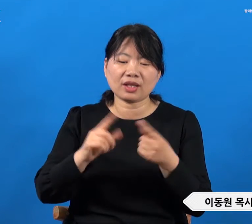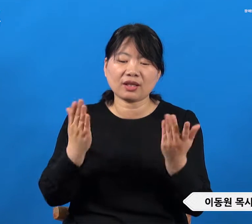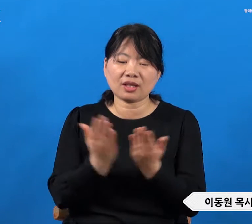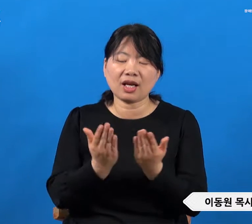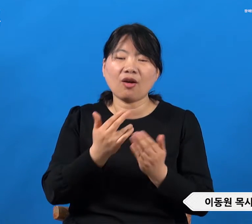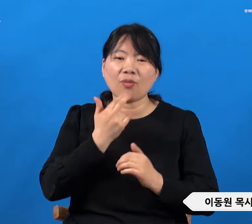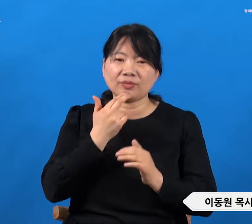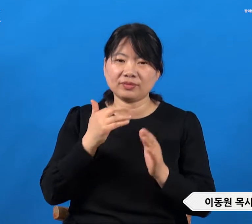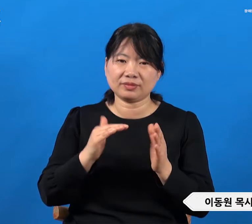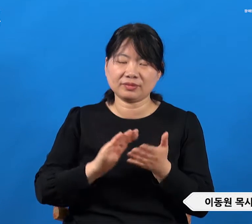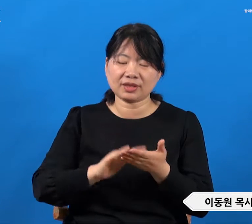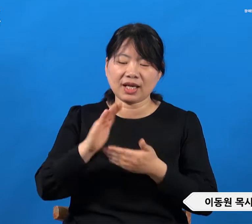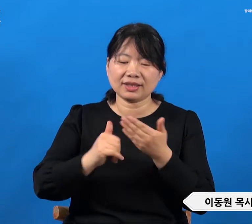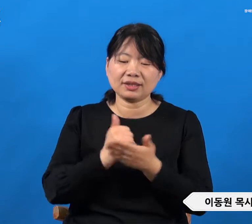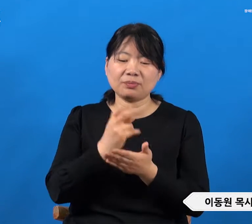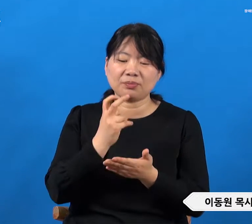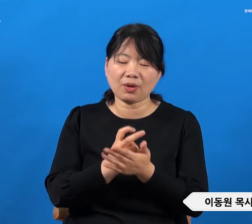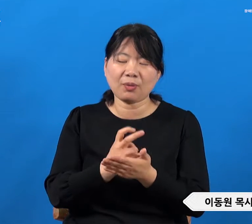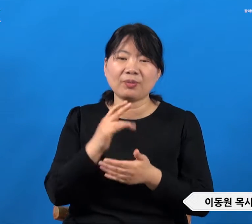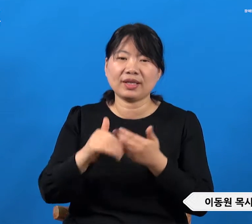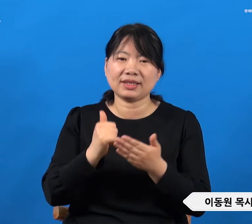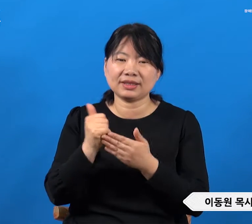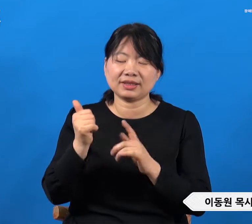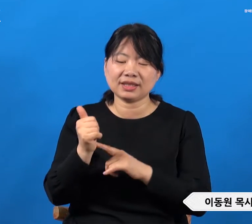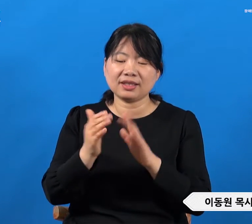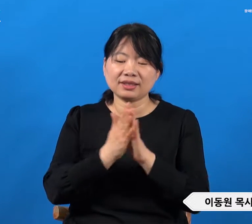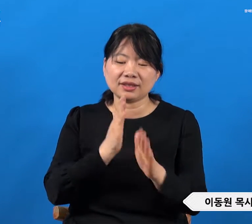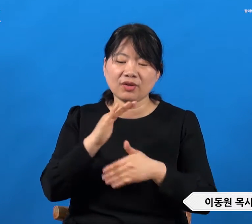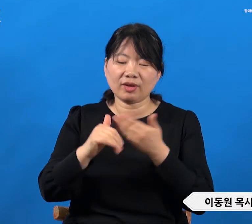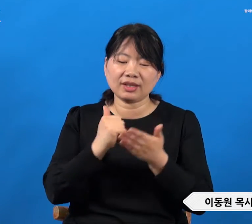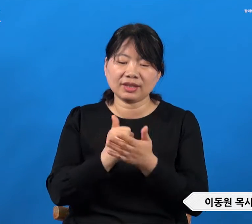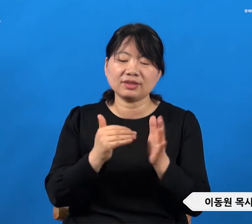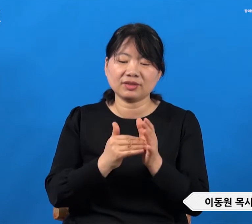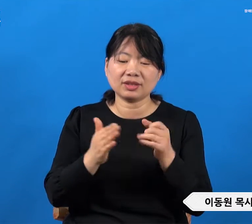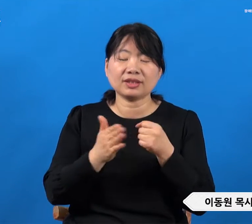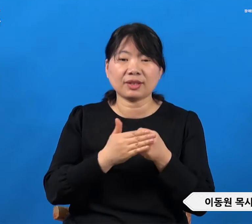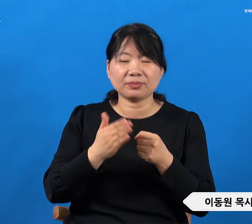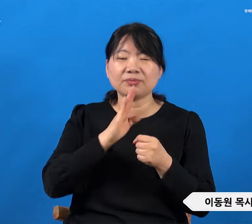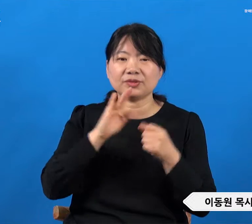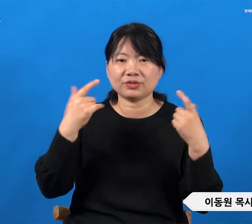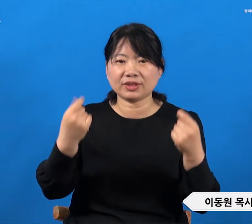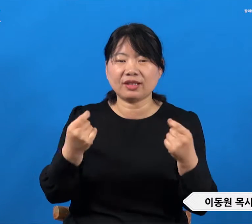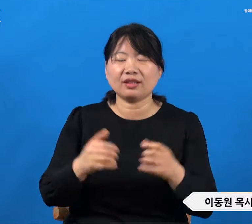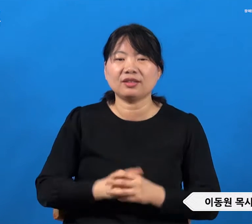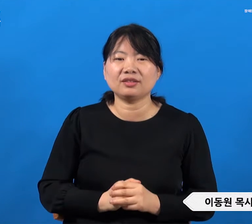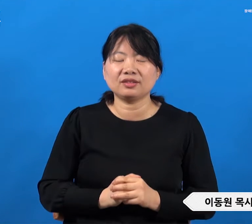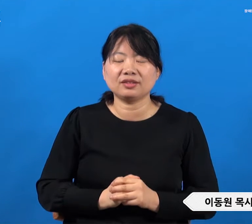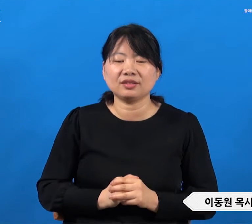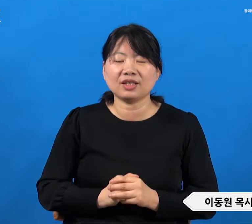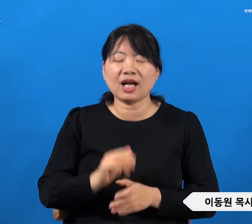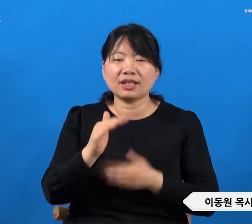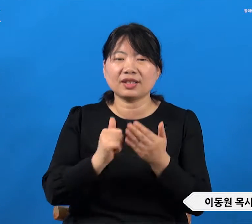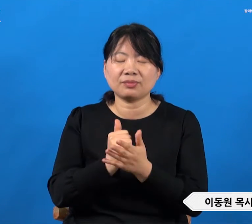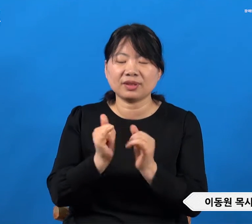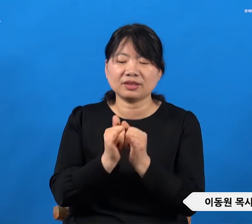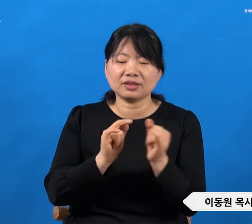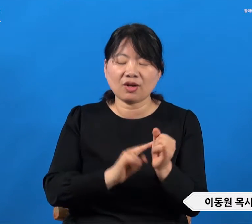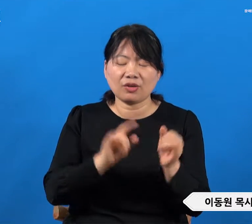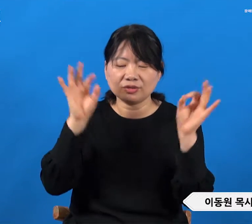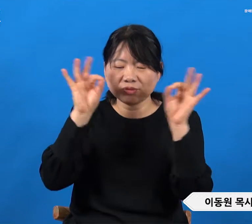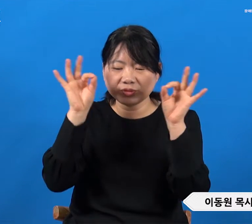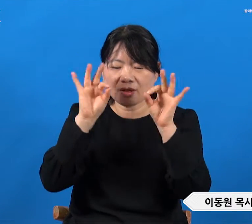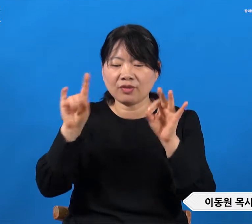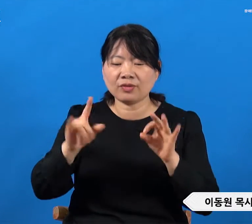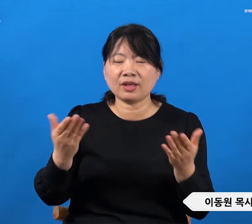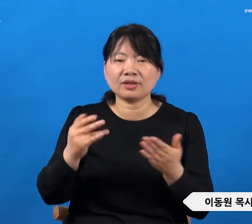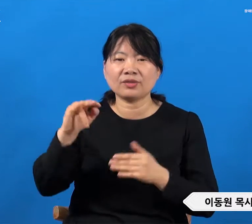않으십니다. 왜냐하면 하나님은 법의 하나님, 하나님은 질서의 하나님이시기 때문에 그렇습니다. 그래서 하나님의 백성들이